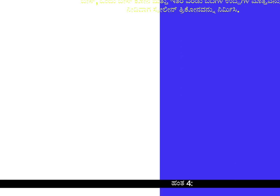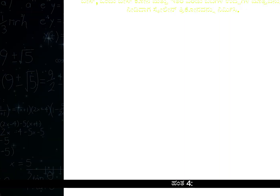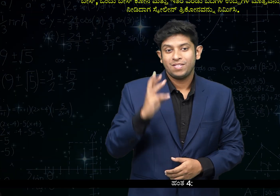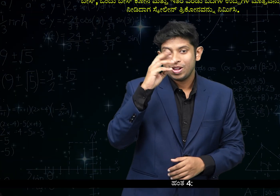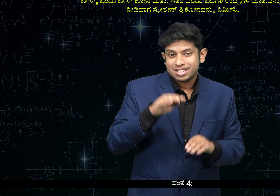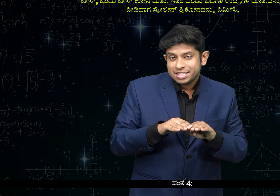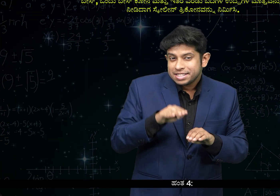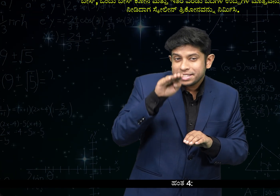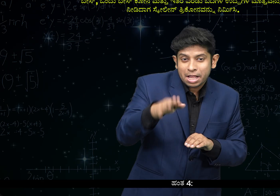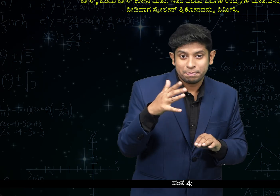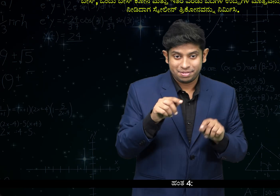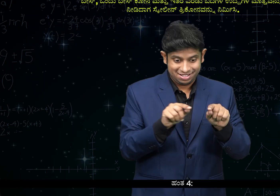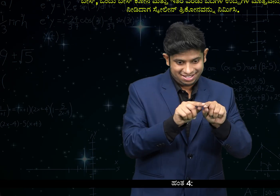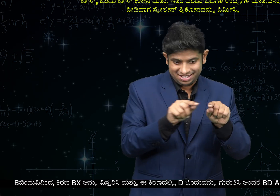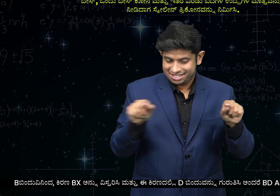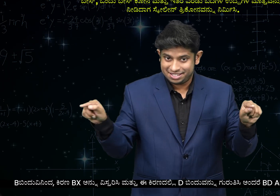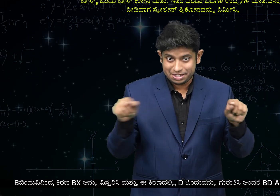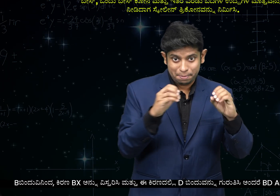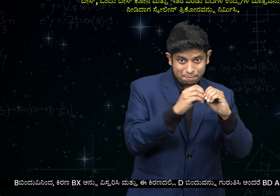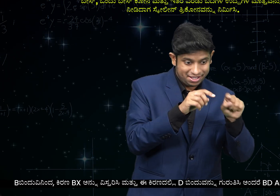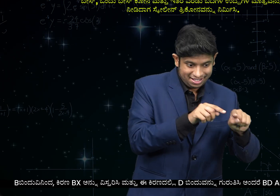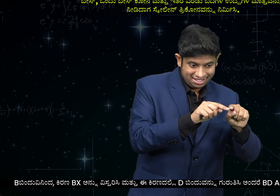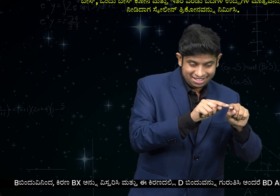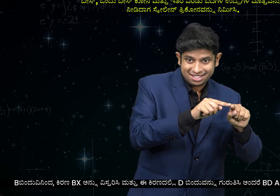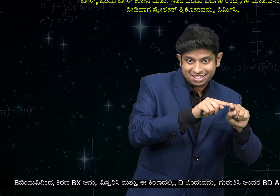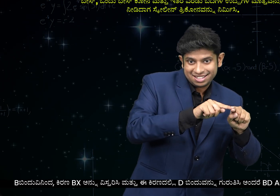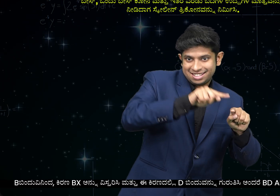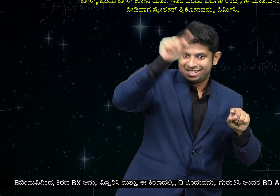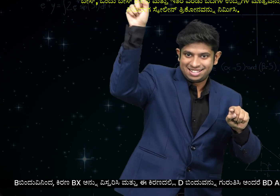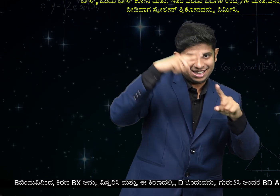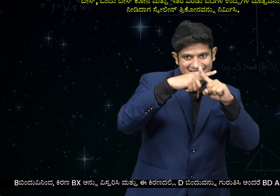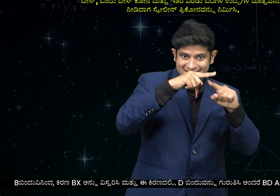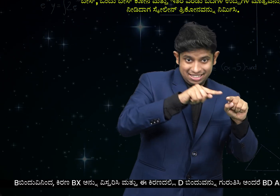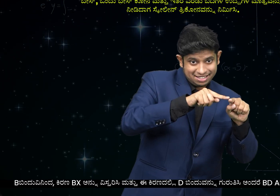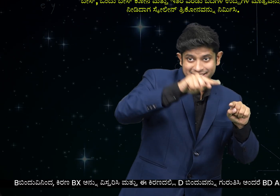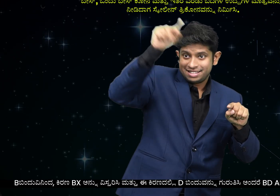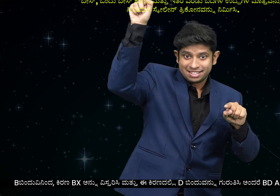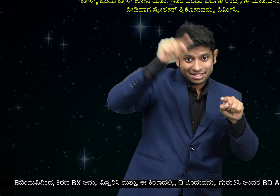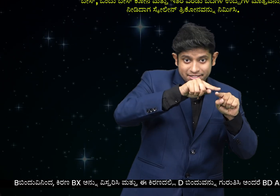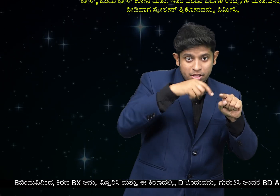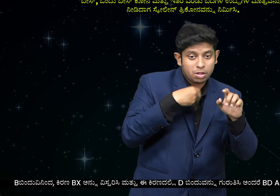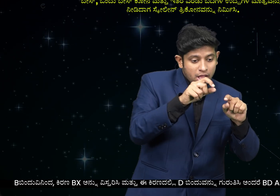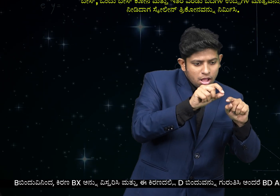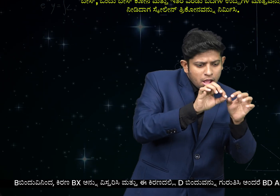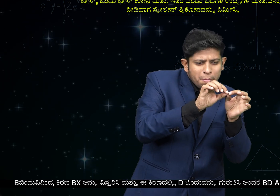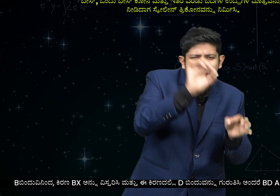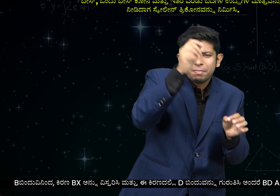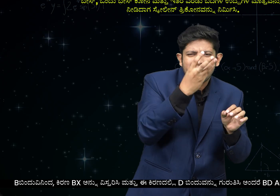ಹಂತ 4. ಬಿ ಬಿಂದುವಿನಿಂದ ಕಿರಣ BX ಅನ್ನು ವಿಸ್ತರಿಸಿ ಮತ್ತು ಈ ಕಿರಣದಲ್ಲಿ